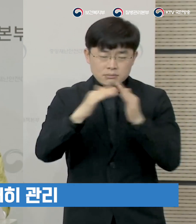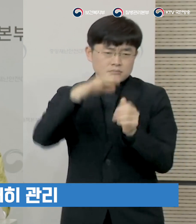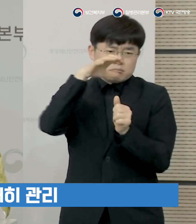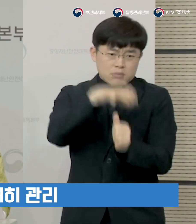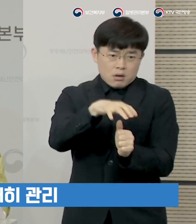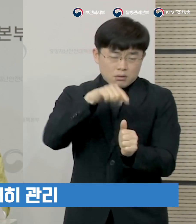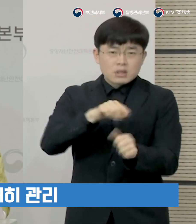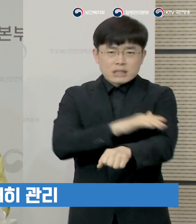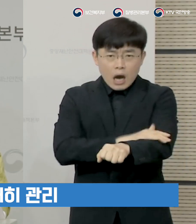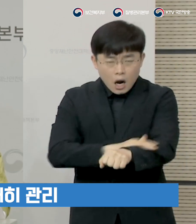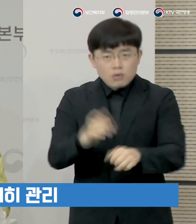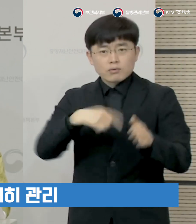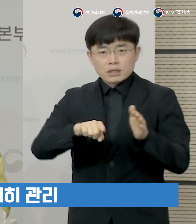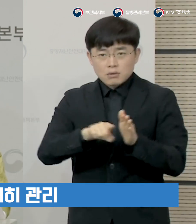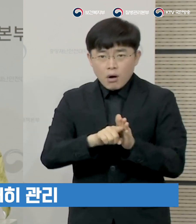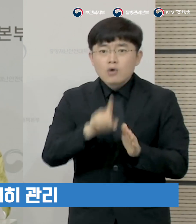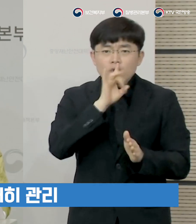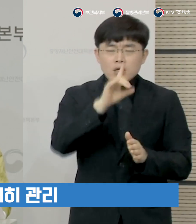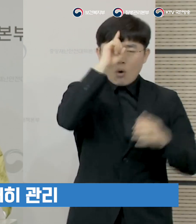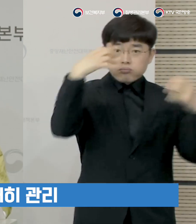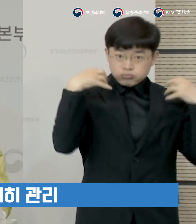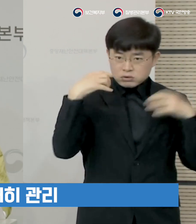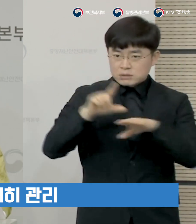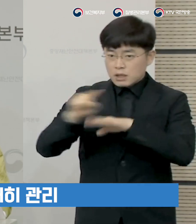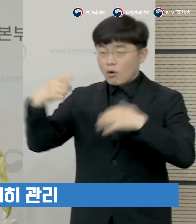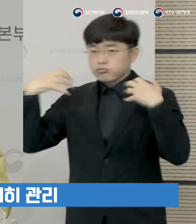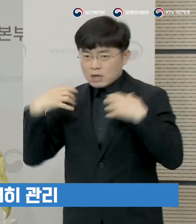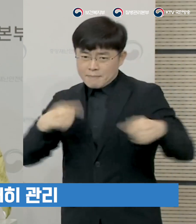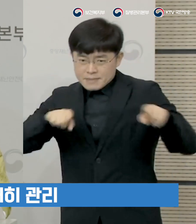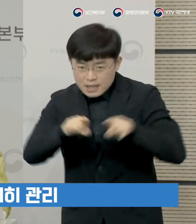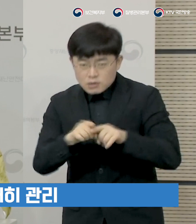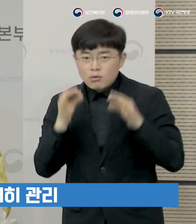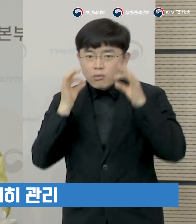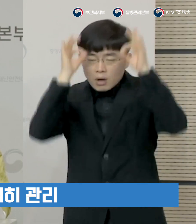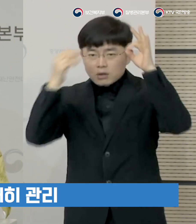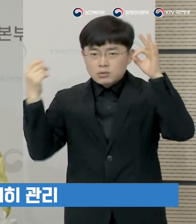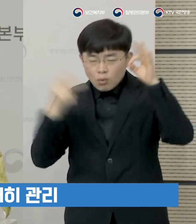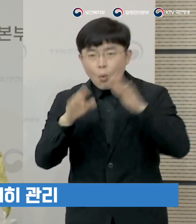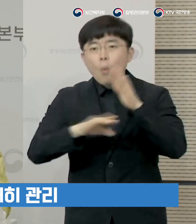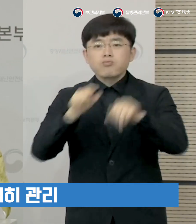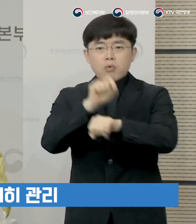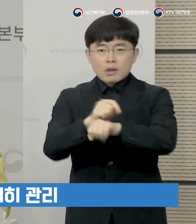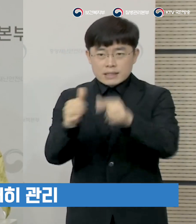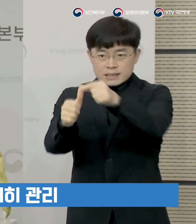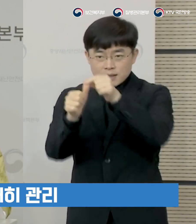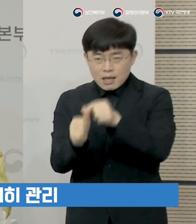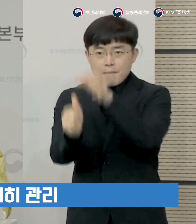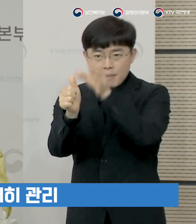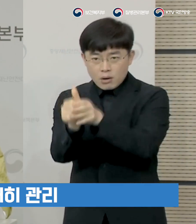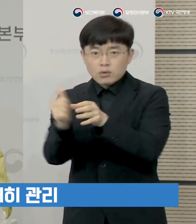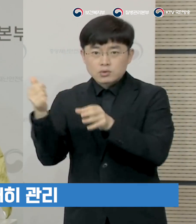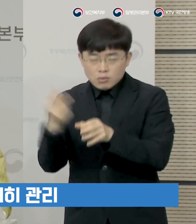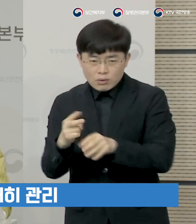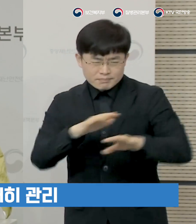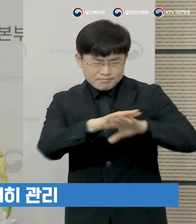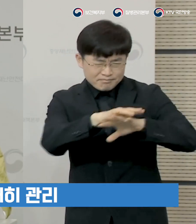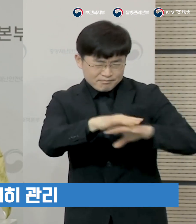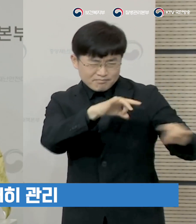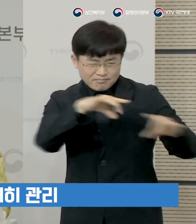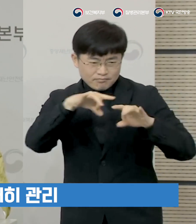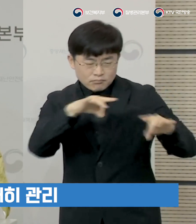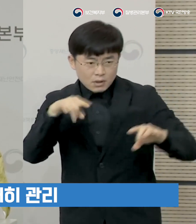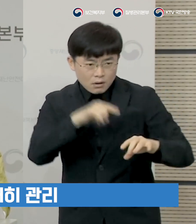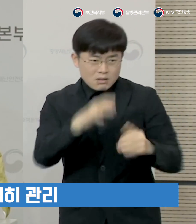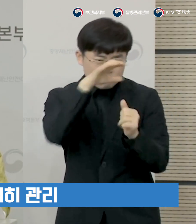있도록 중앙과 지방이 적극 협조할 것과 전담 공무원 지정, 위치정보 시스템 활용 등을 통해 무단